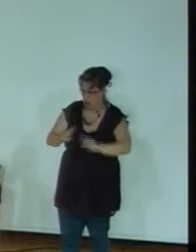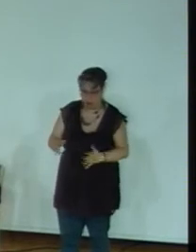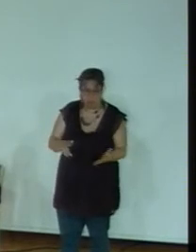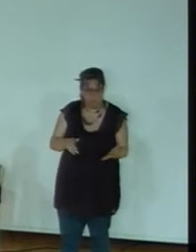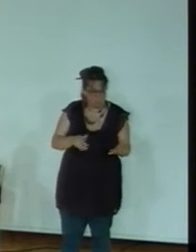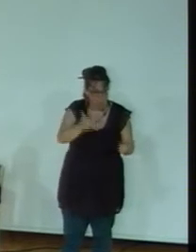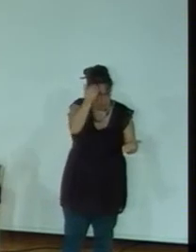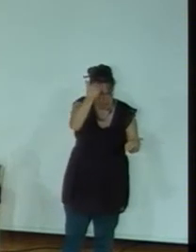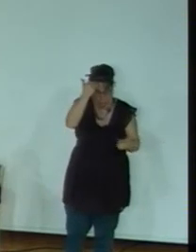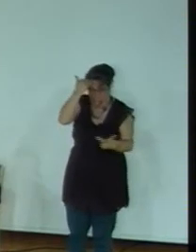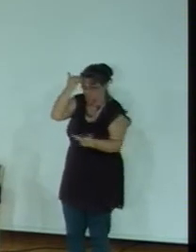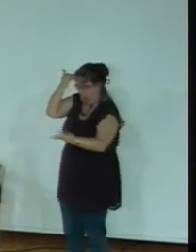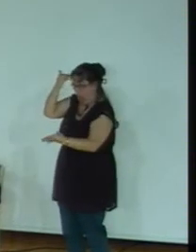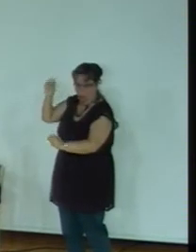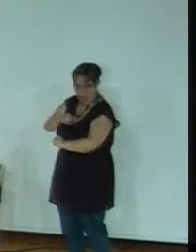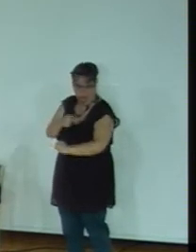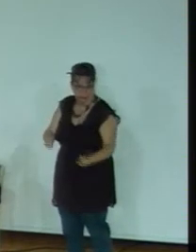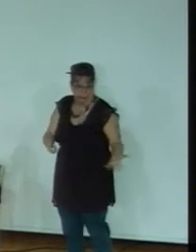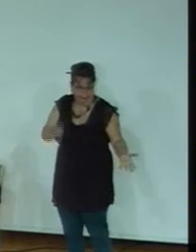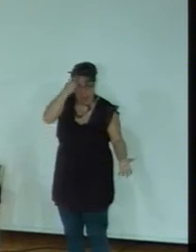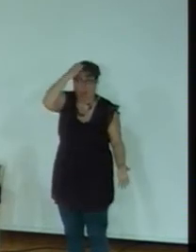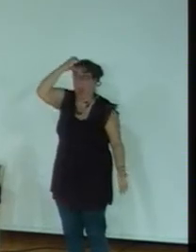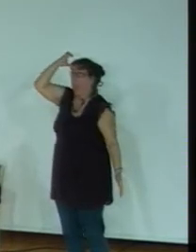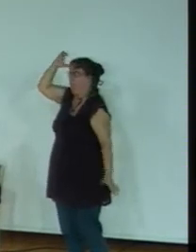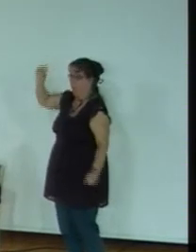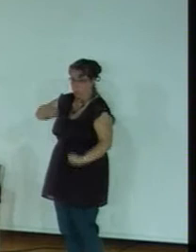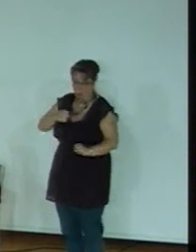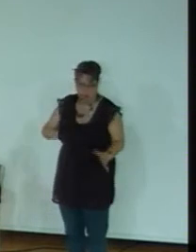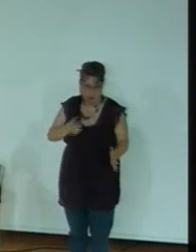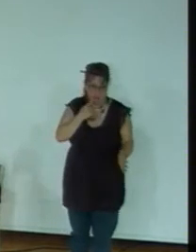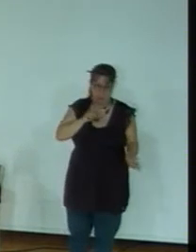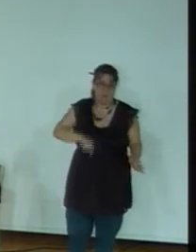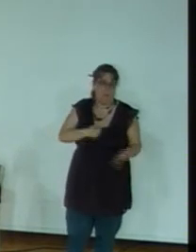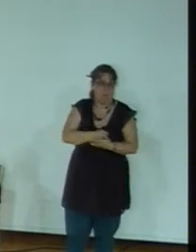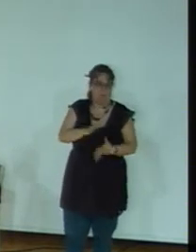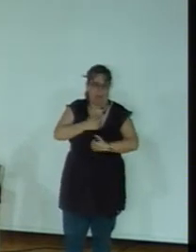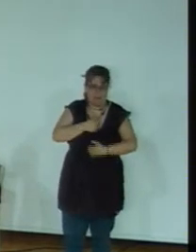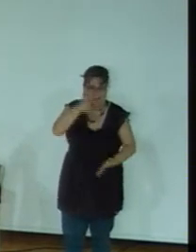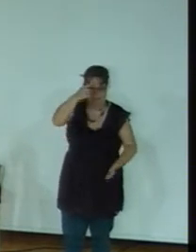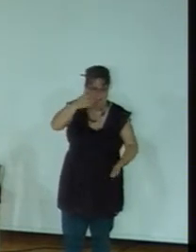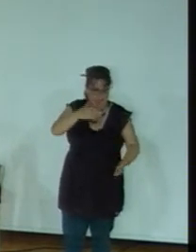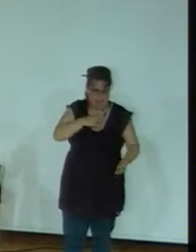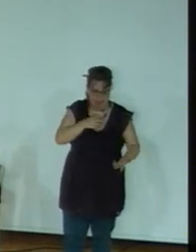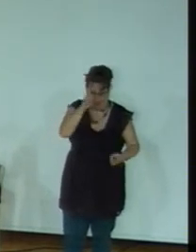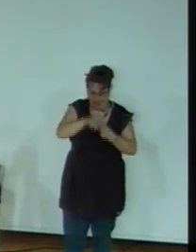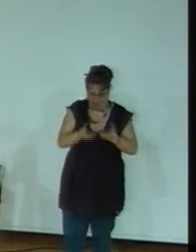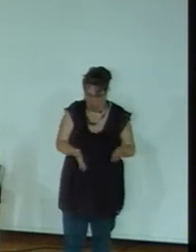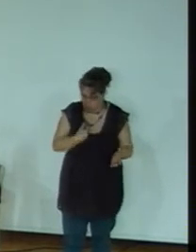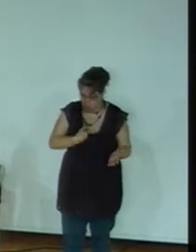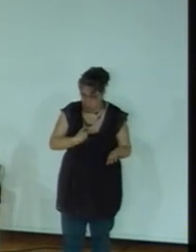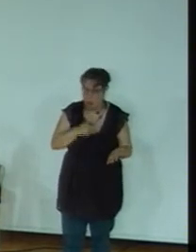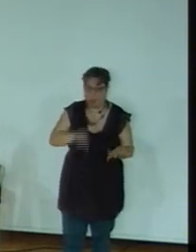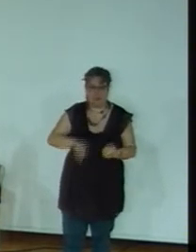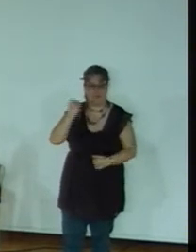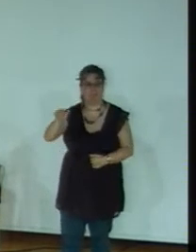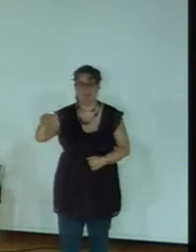devoir, ça devrait être au moins de reconnaître son incompétence au sens strict du terme, hein, c'est le fait qu'il ne connaît pas,